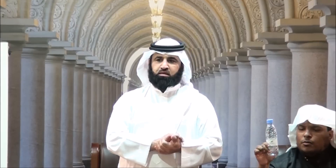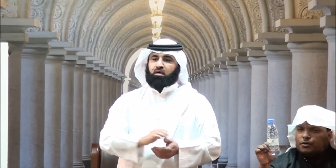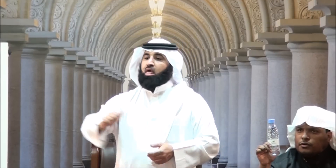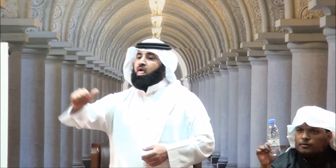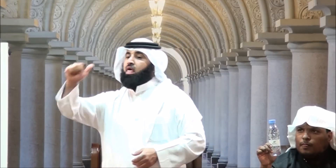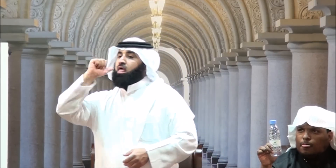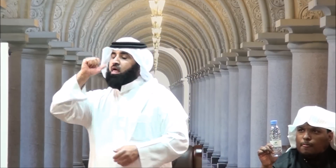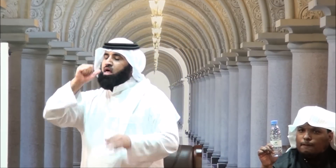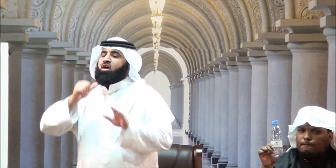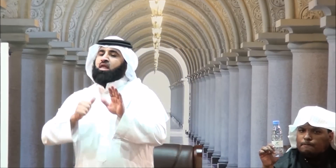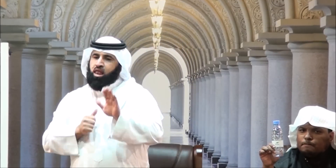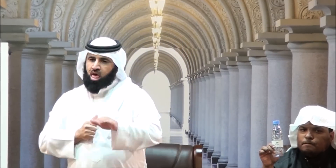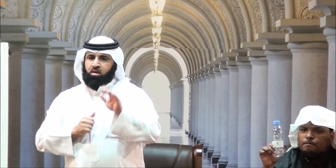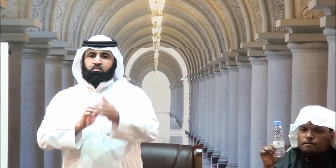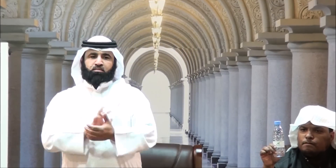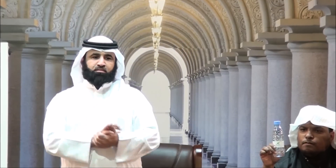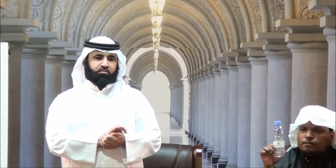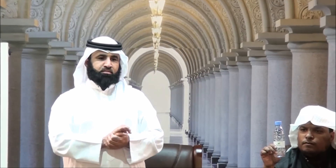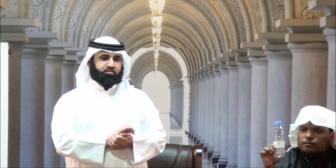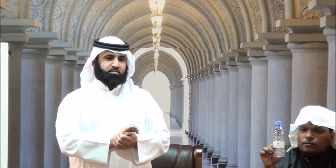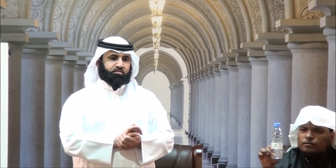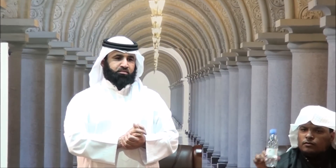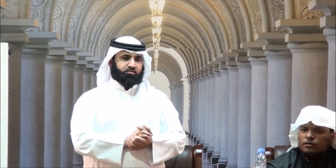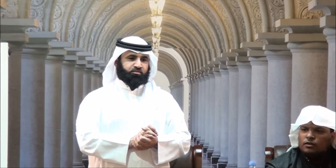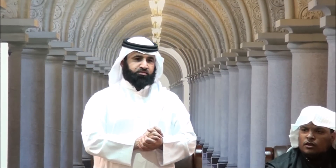ويشرب الخمر